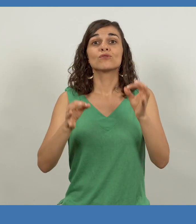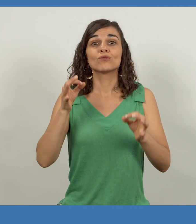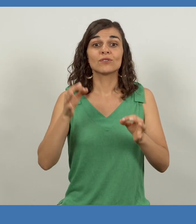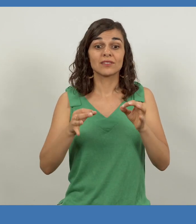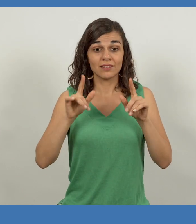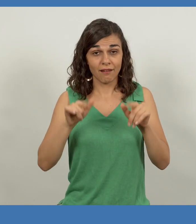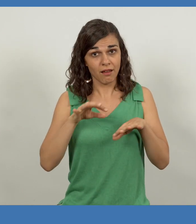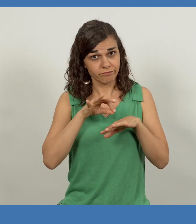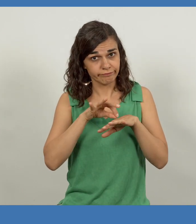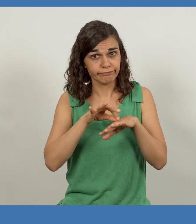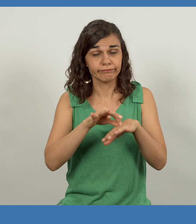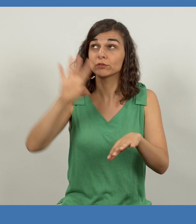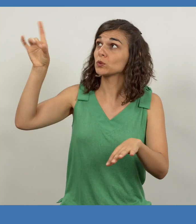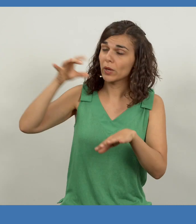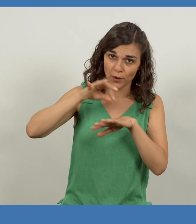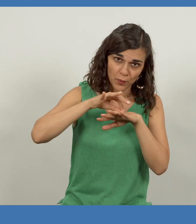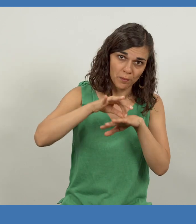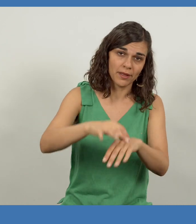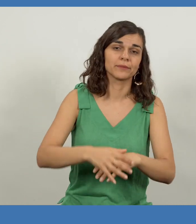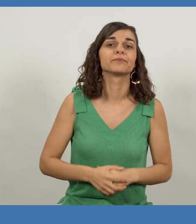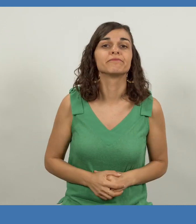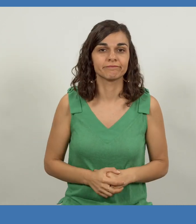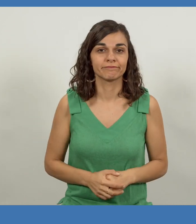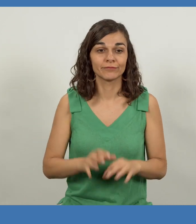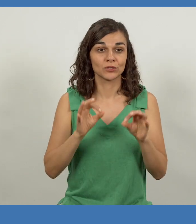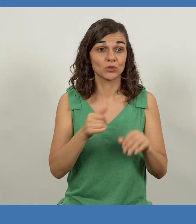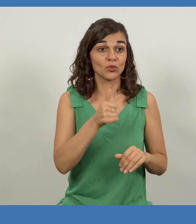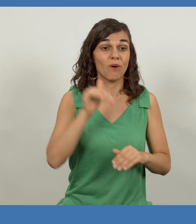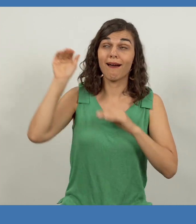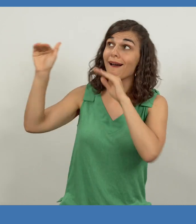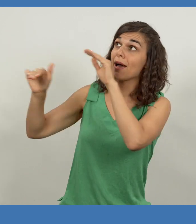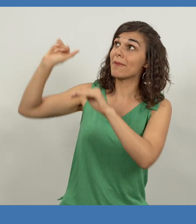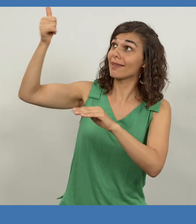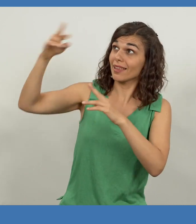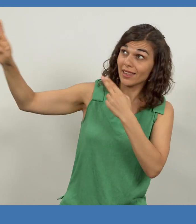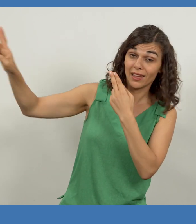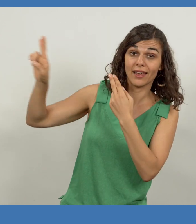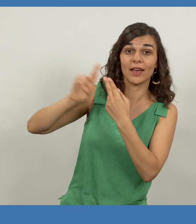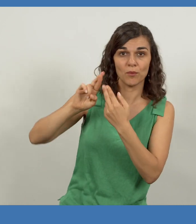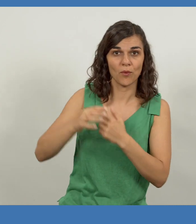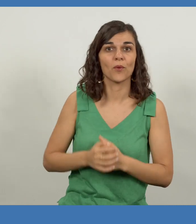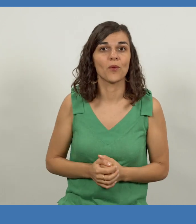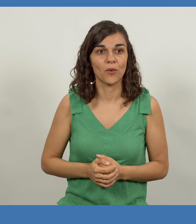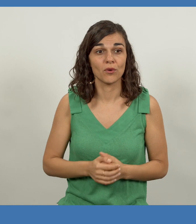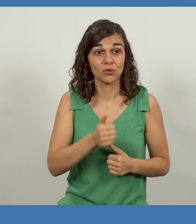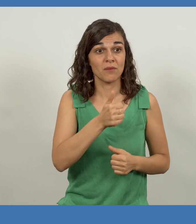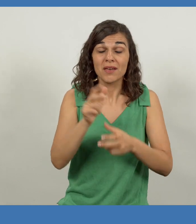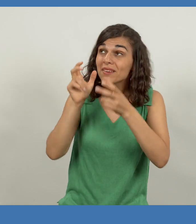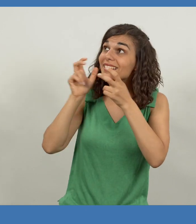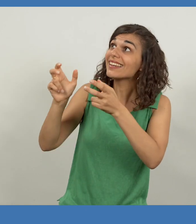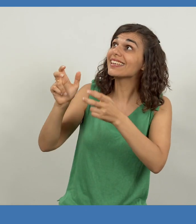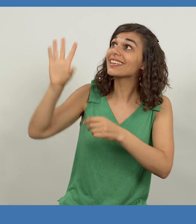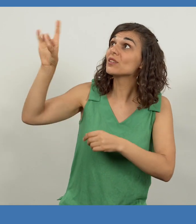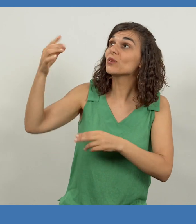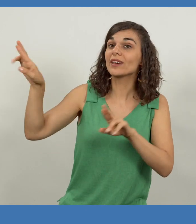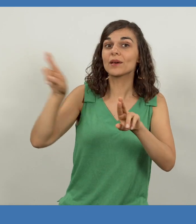de l'Éternel t'accompagnera. Alors tu appelleras et l'Éternel répondra. Tu crieras et il dira